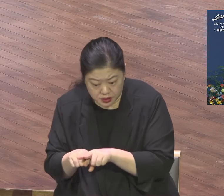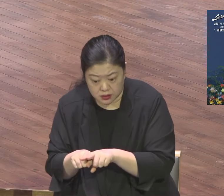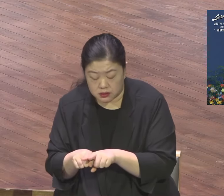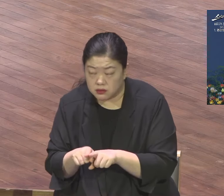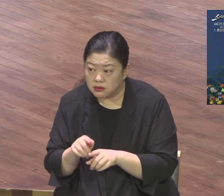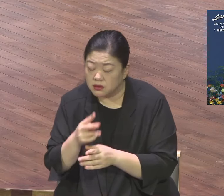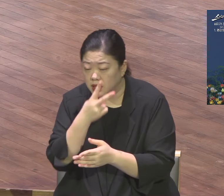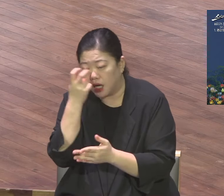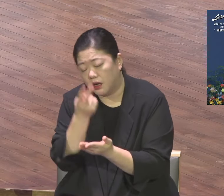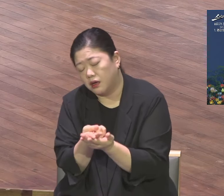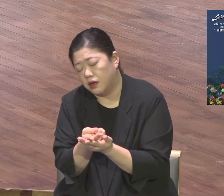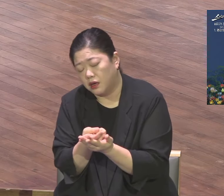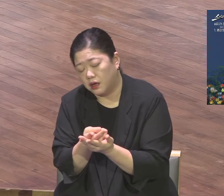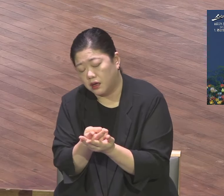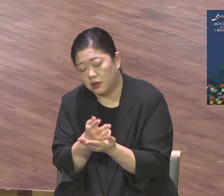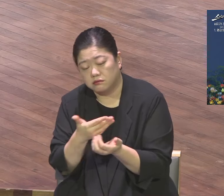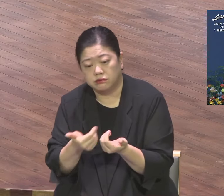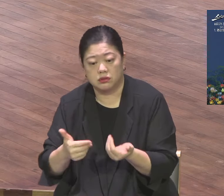여러분